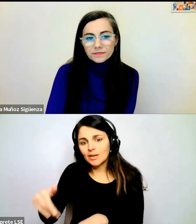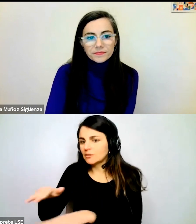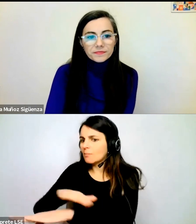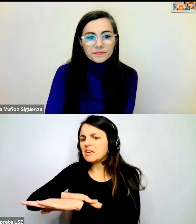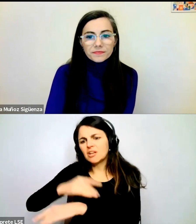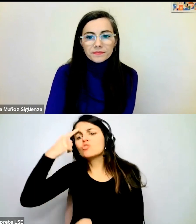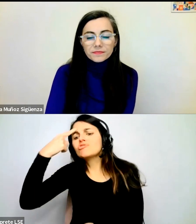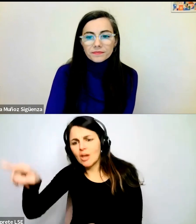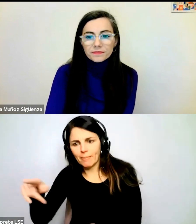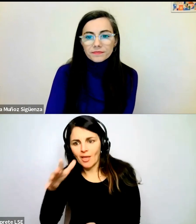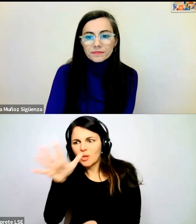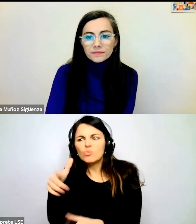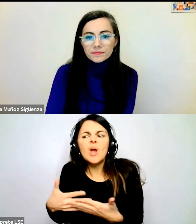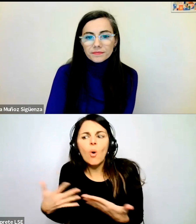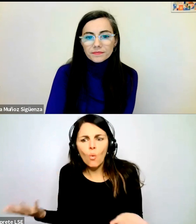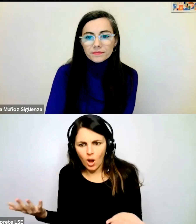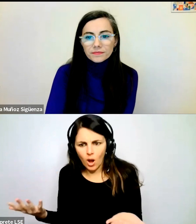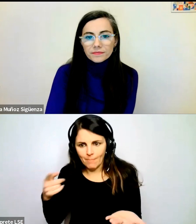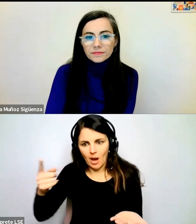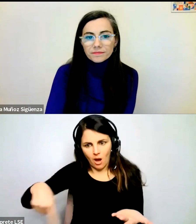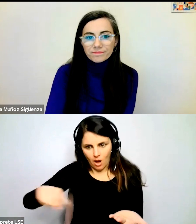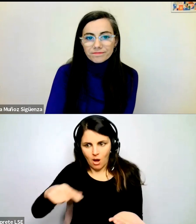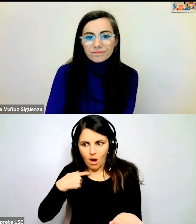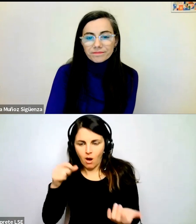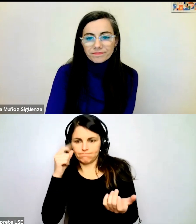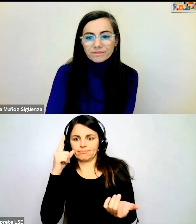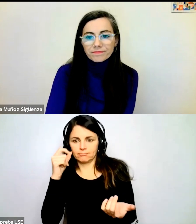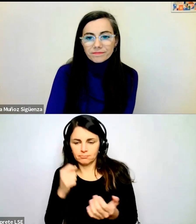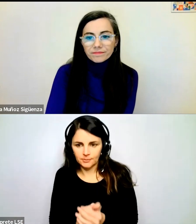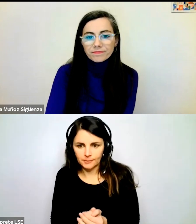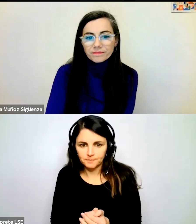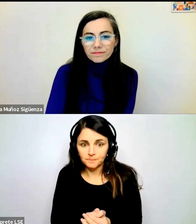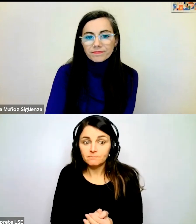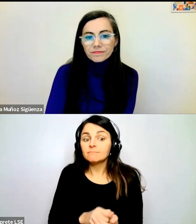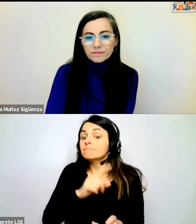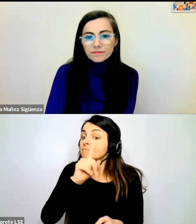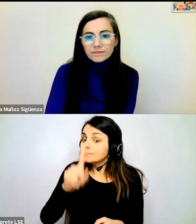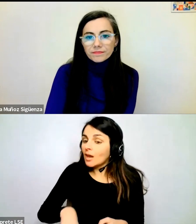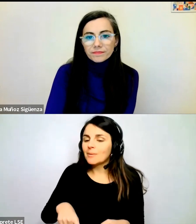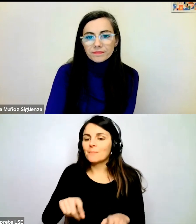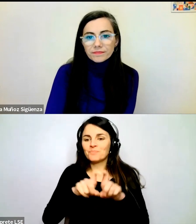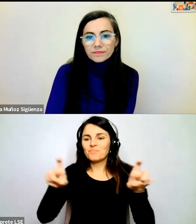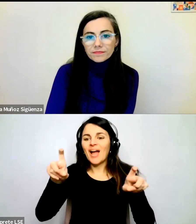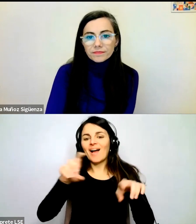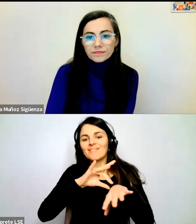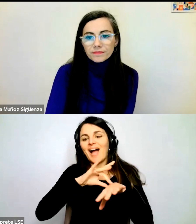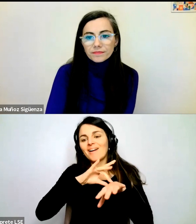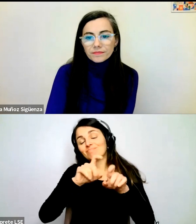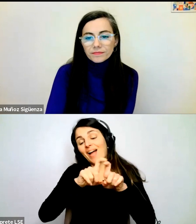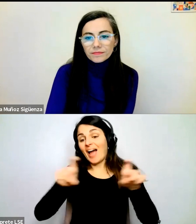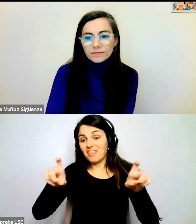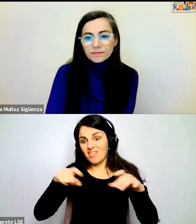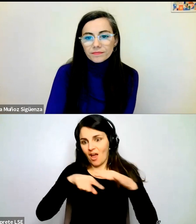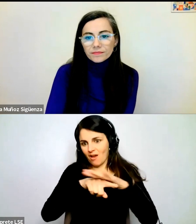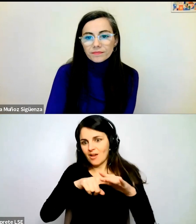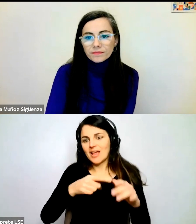ese tipo de denuncias. Por otra parte, la Agencia Española de Protección de Datos. Como sabéis